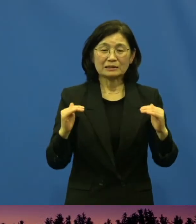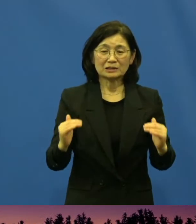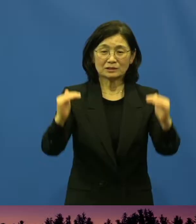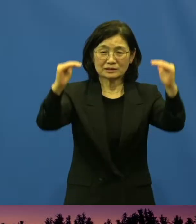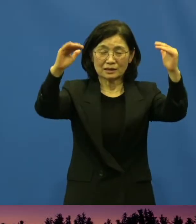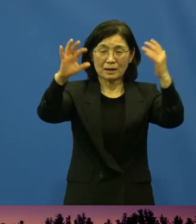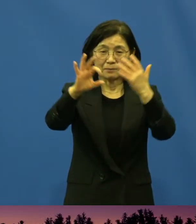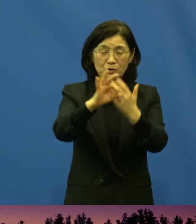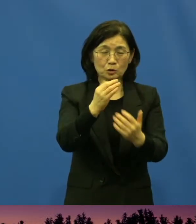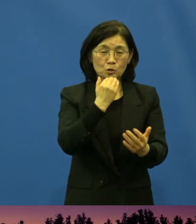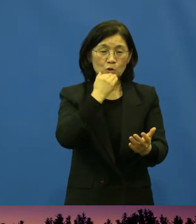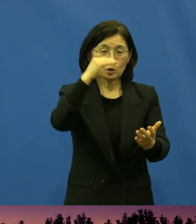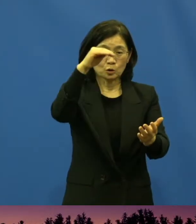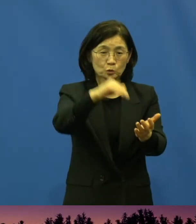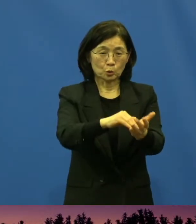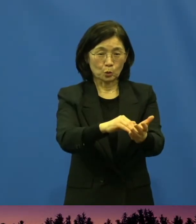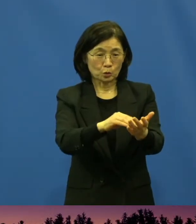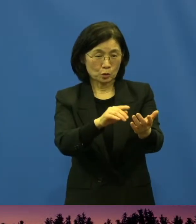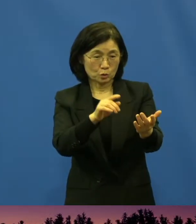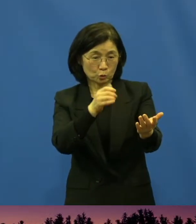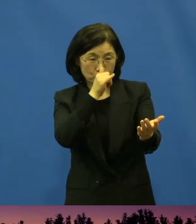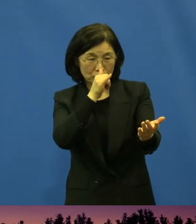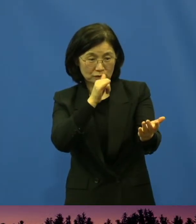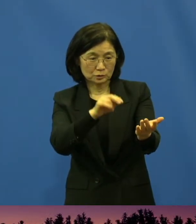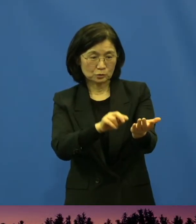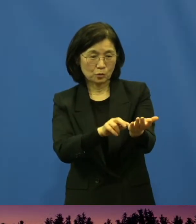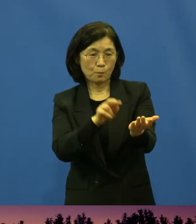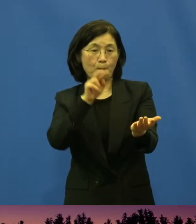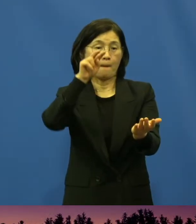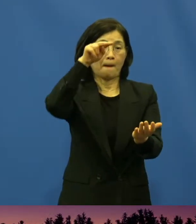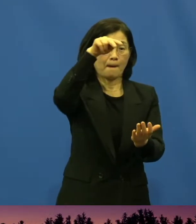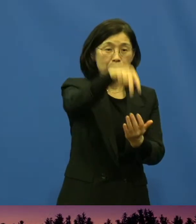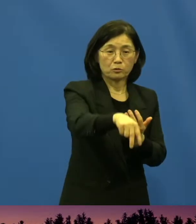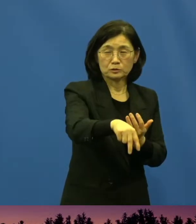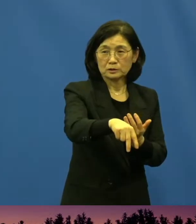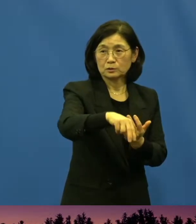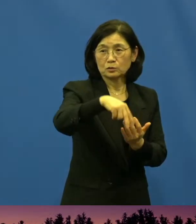다 부딪혔어요. 다 넘어졌어요. 근데 이제는 안 넘어져.